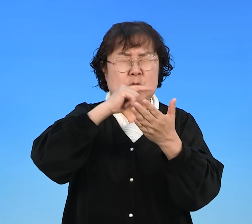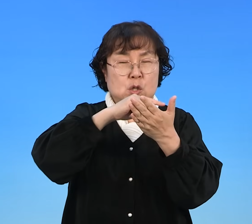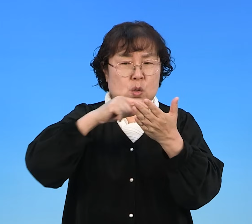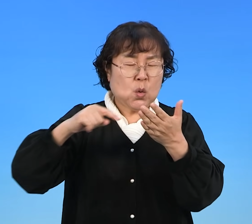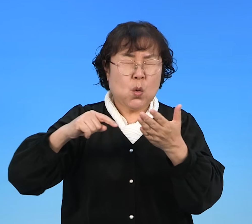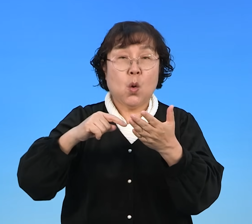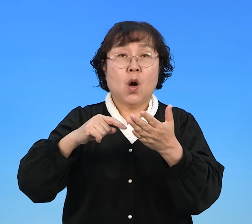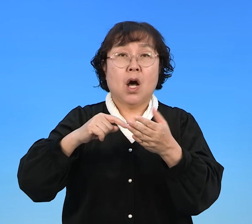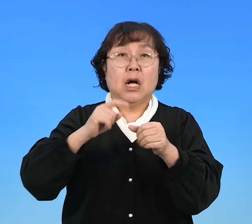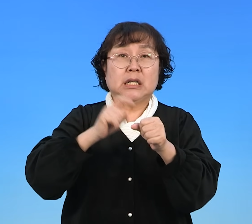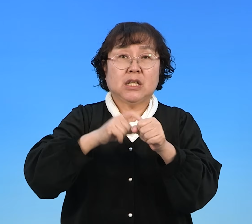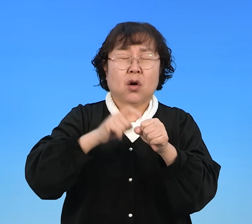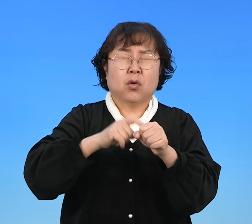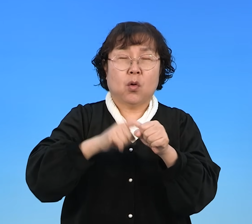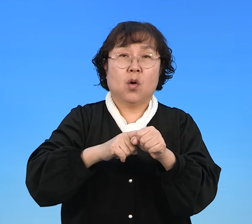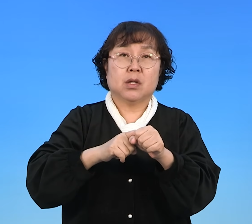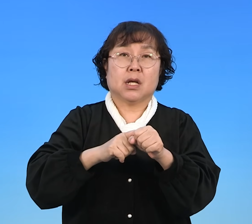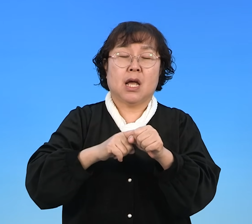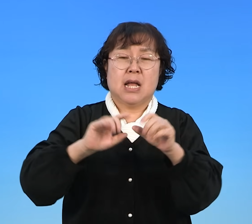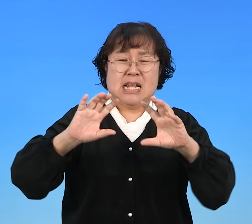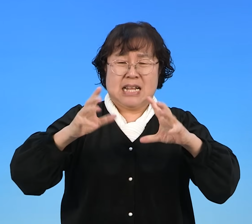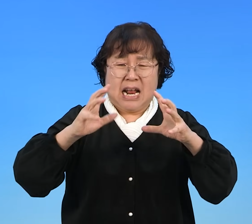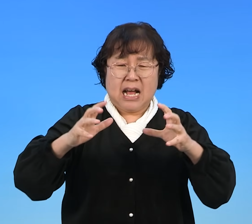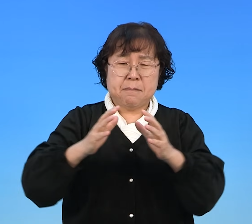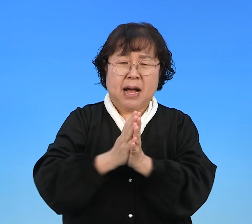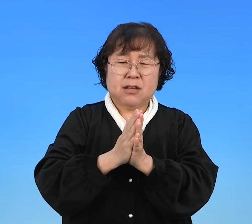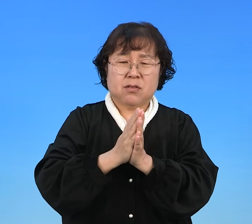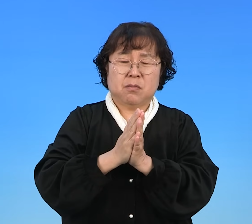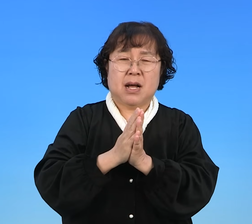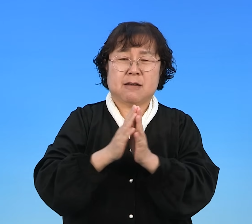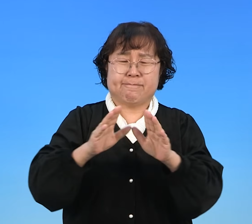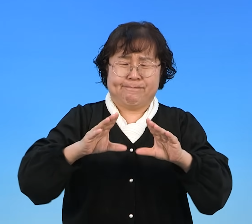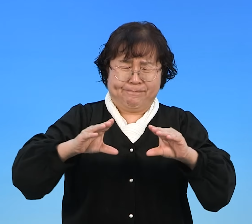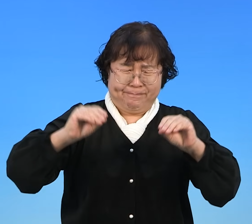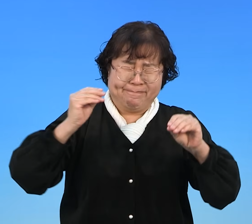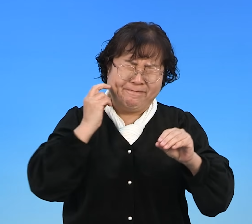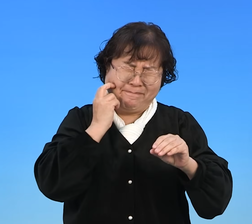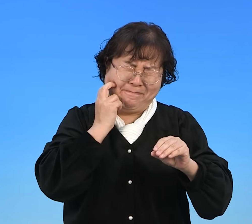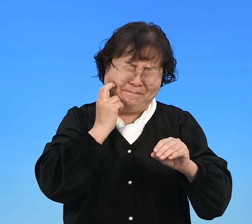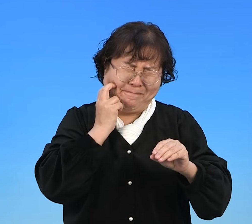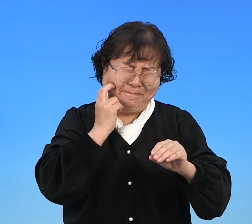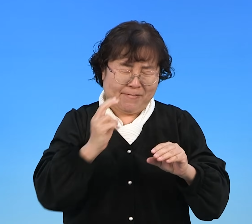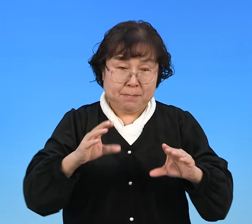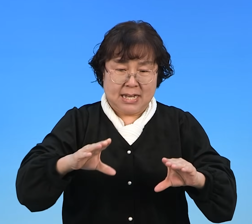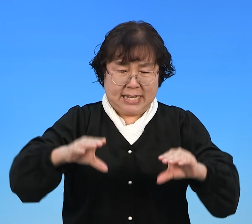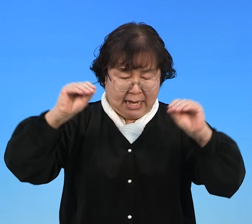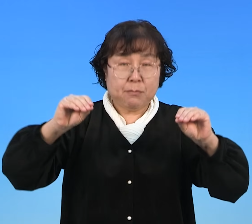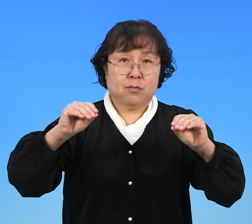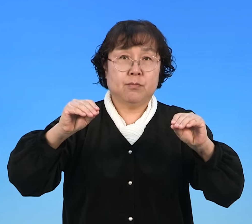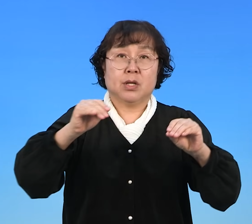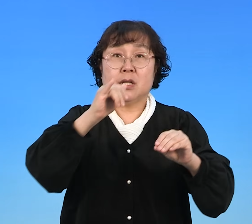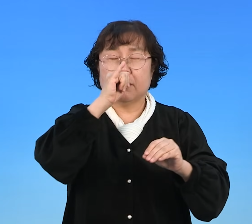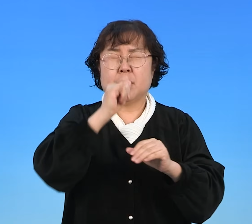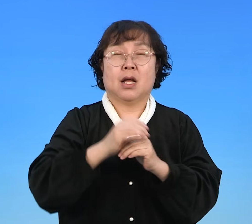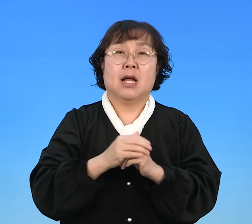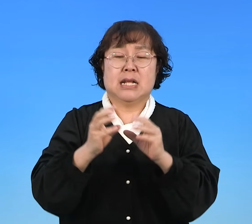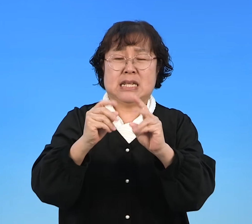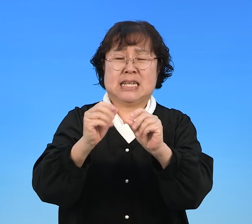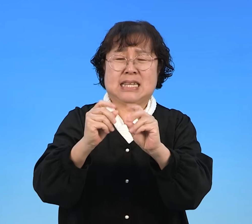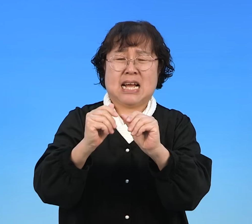민족적으로 극심한 가뭄이에요. 안 그래도 건조한 그 나라가 지금 3년 6개월